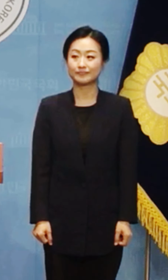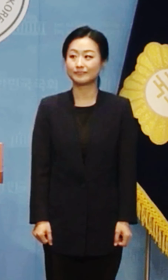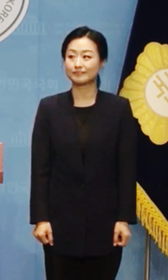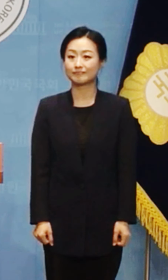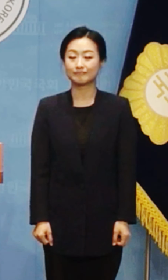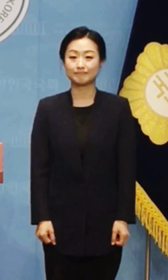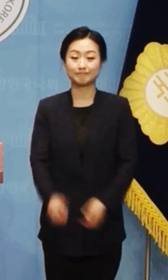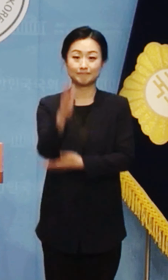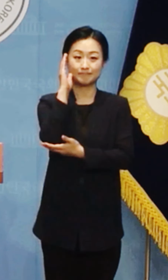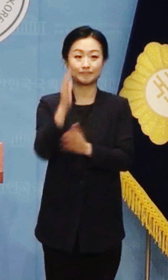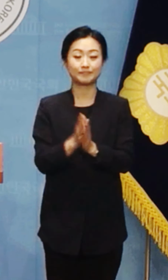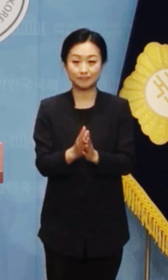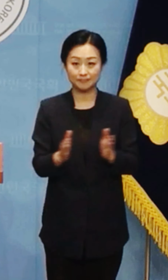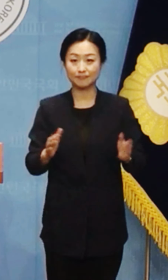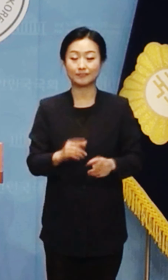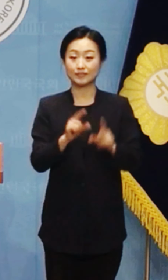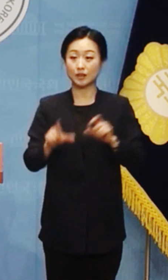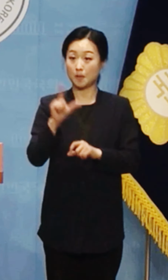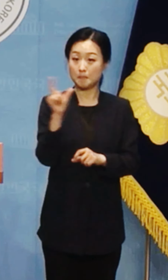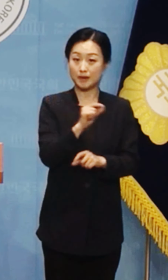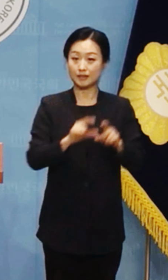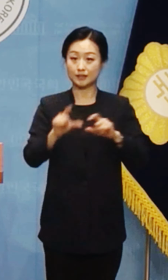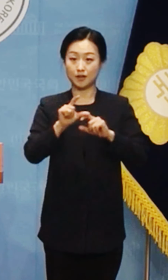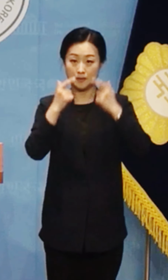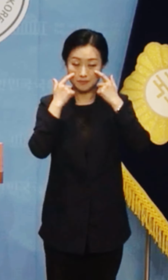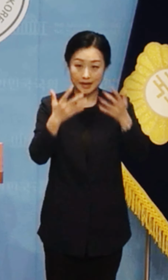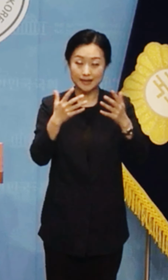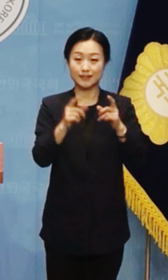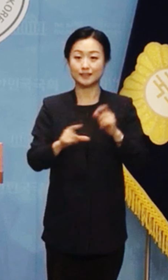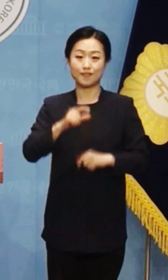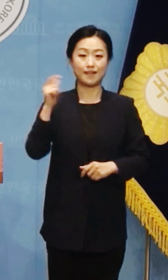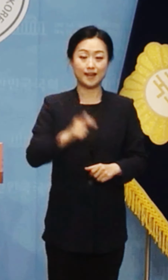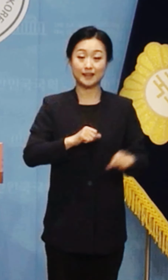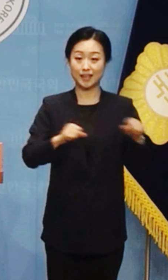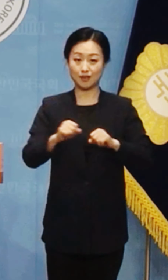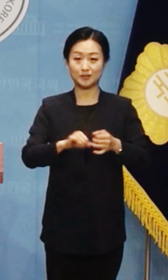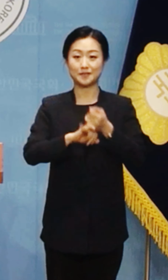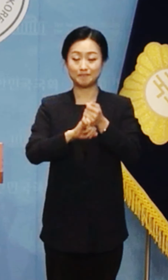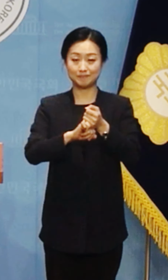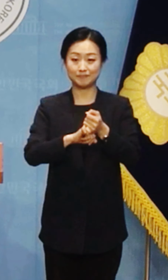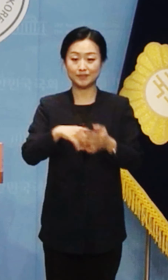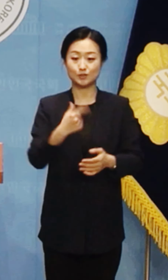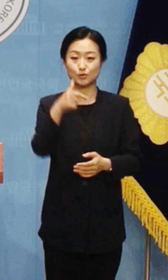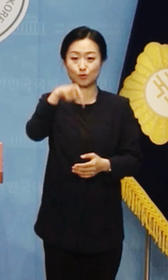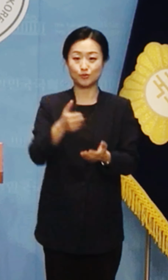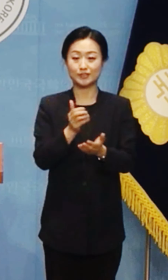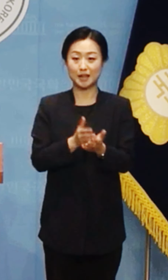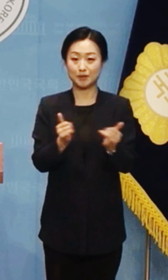브리핑 시작하겠습니다 더 빠르게 더 강하게 더 선명하게 행동하겠습니다 조국 혁신당 대변인